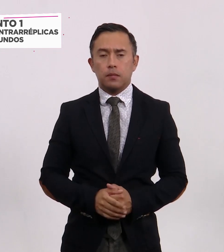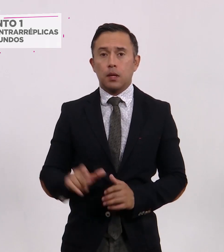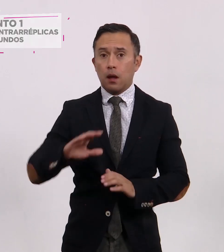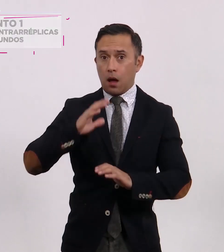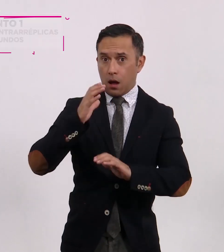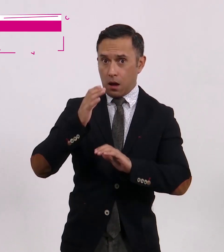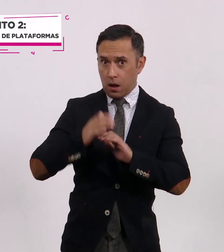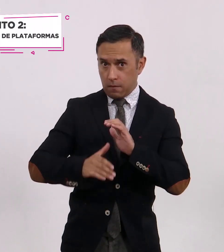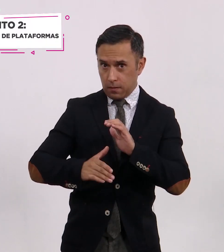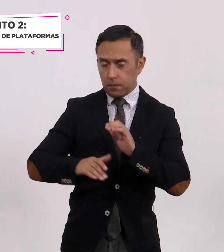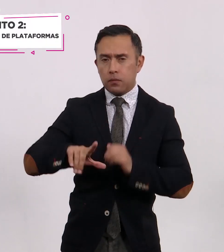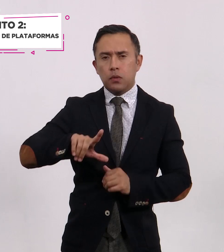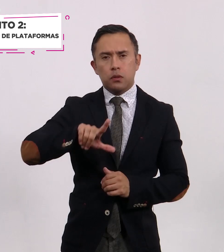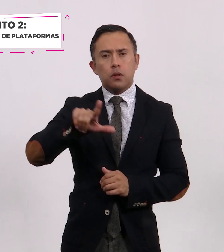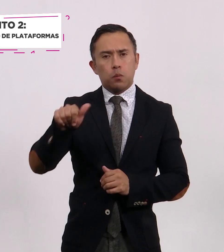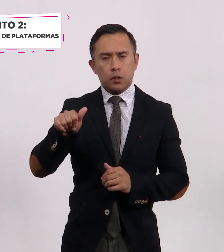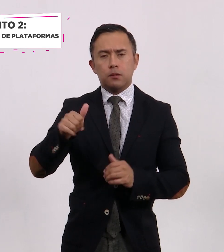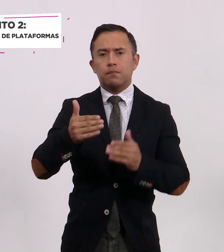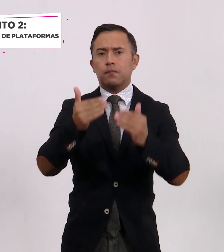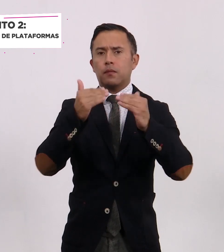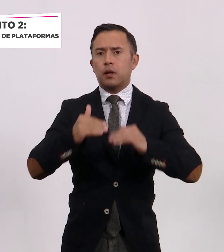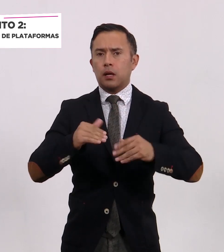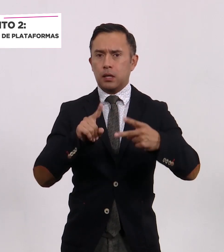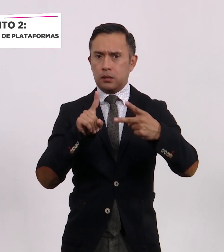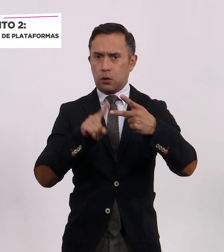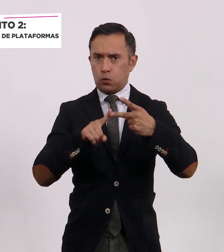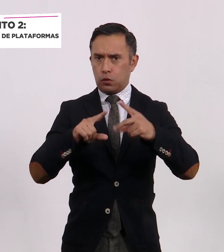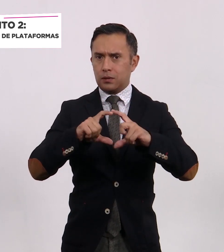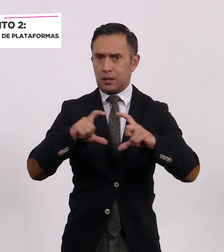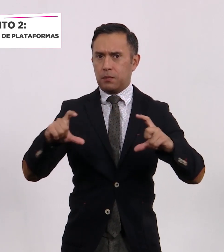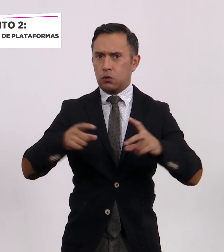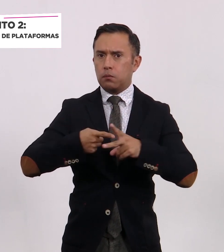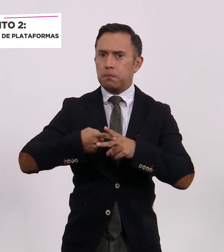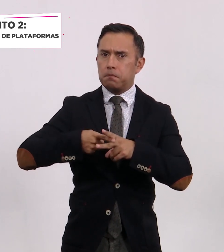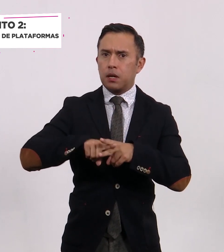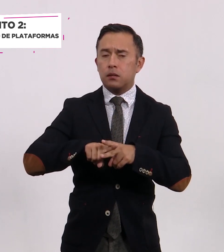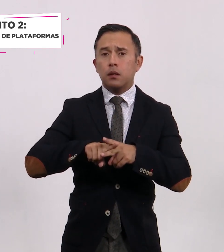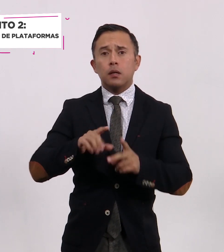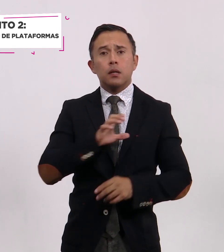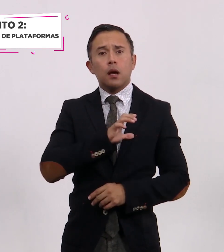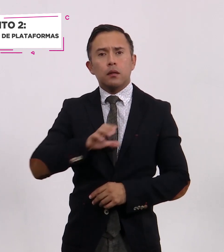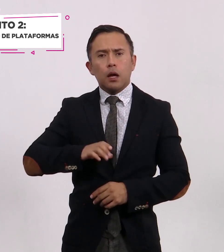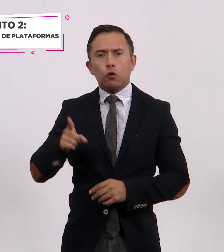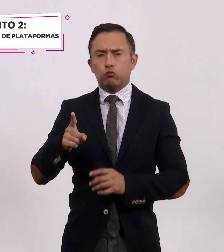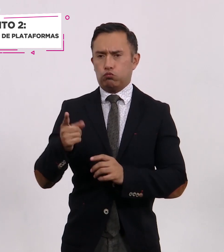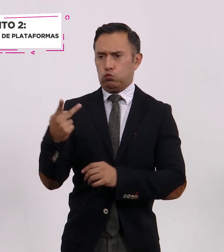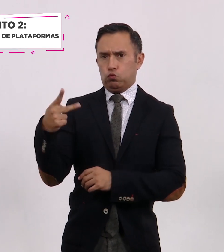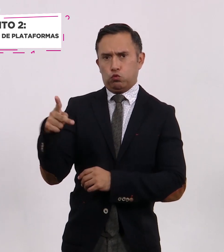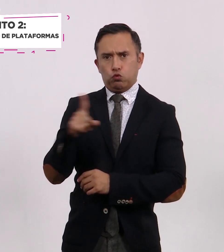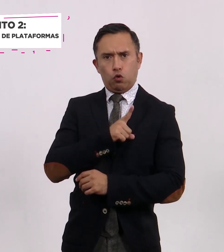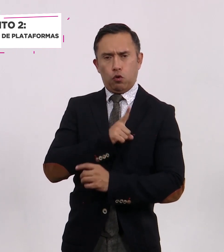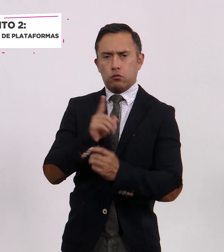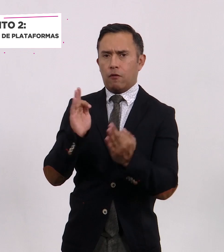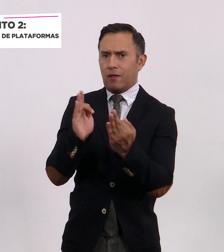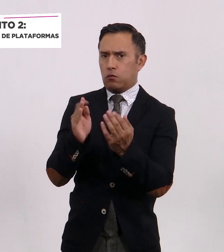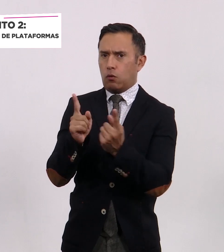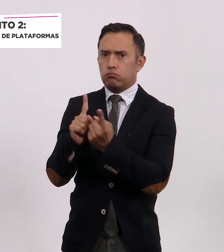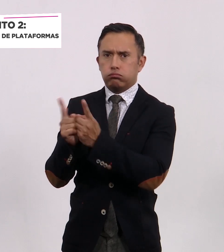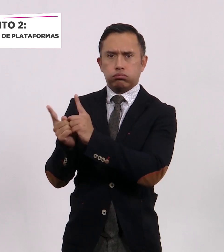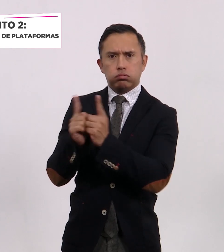posteriormente dará inicio el segundo segmento donde los candidatos se confrontarán directamente para contrastar sus plataformas sobre un